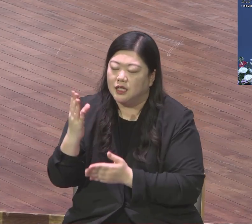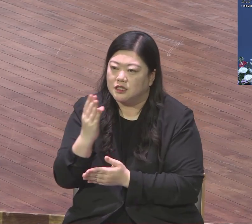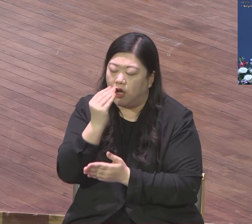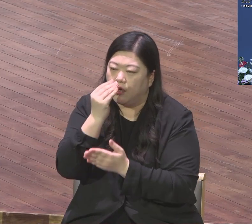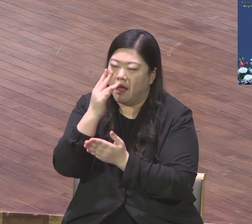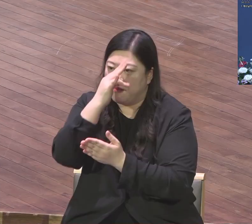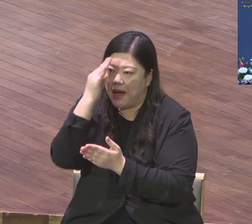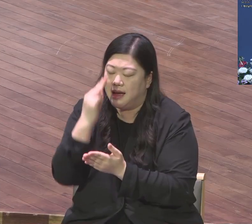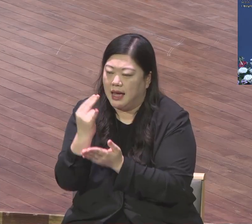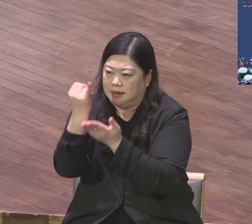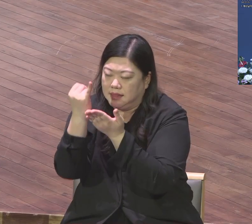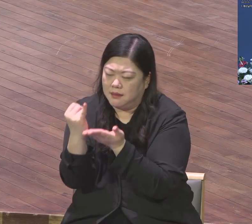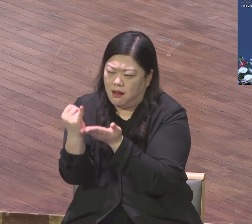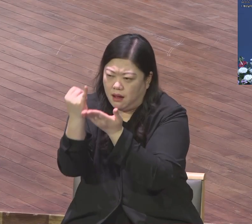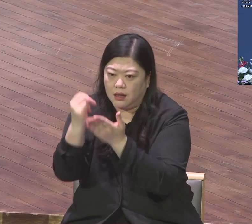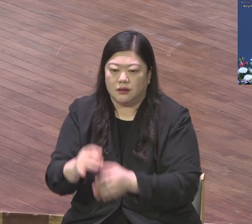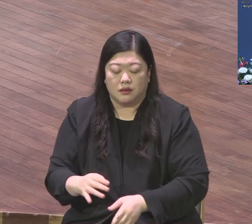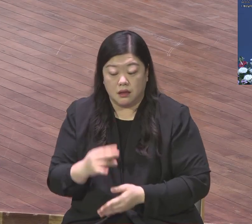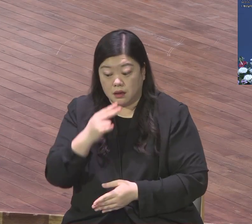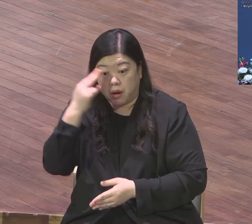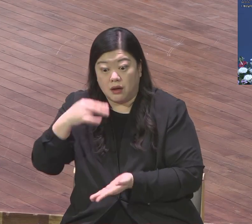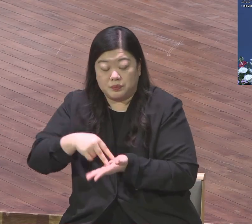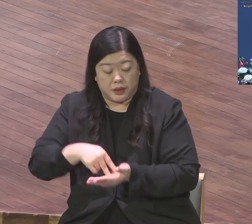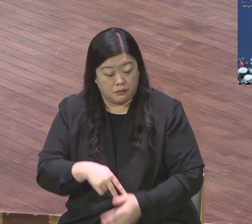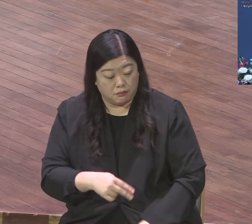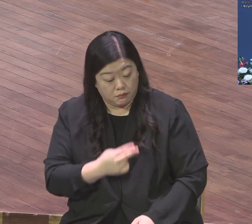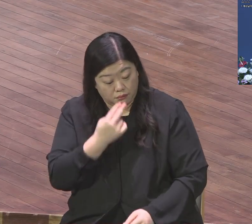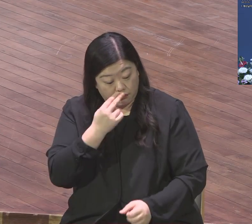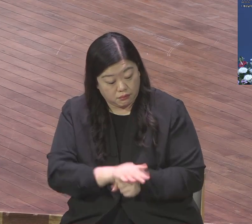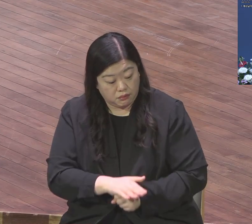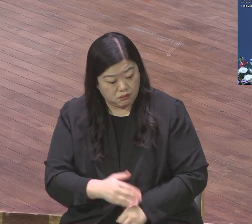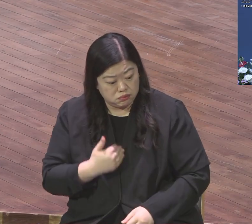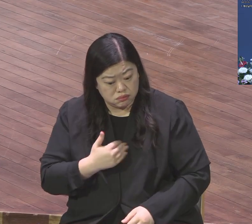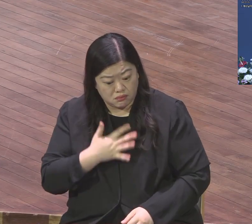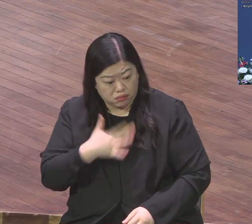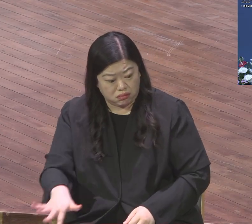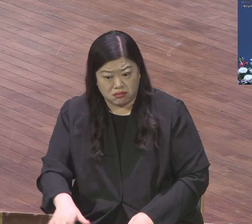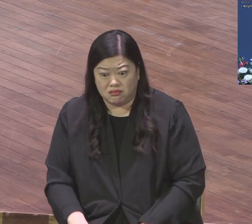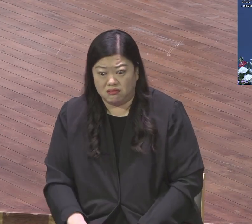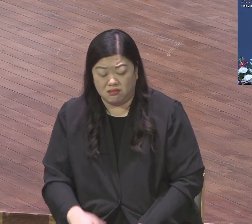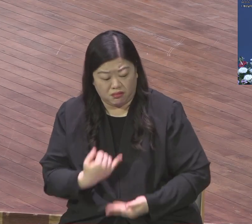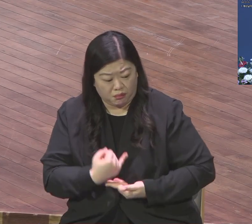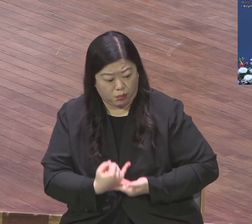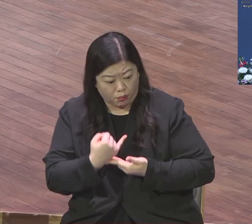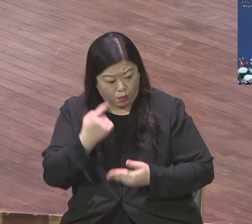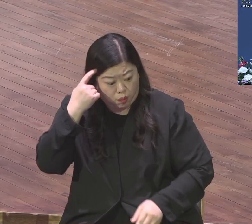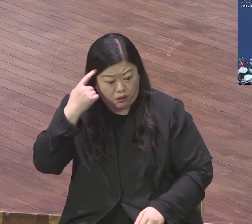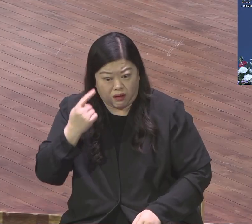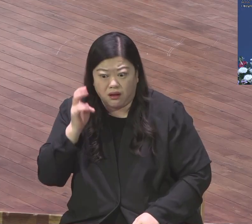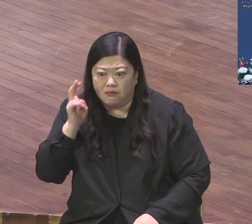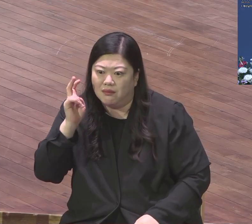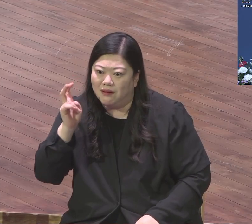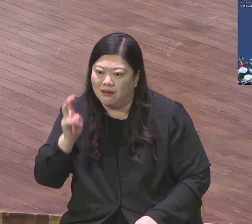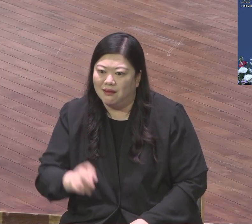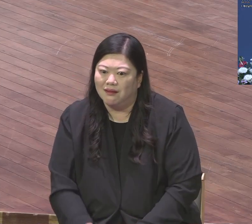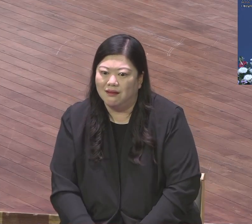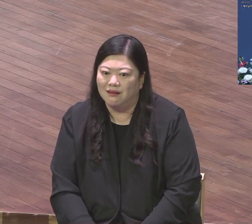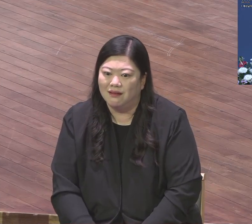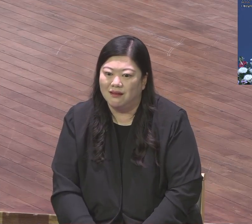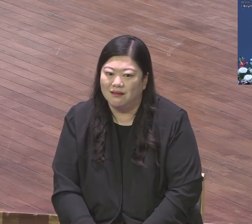우리는 정말로 성경적 신앙생활을 하시기를 바랍니다. 성경적 신앙생활은